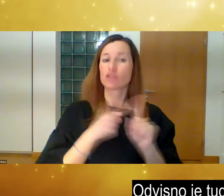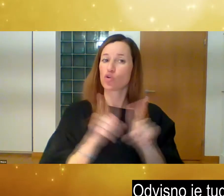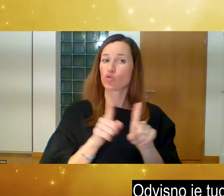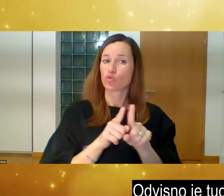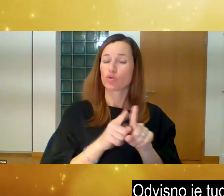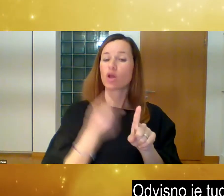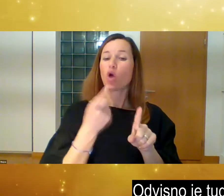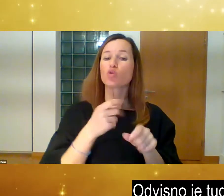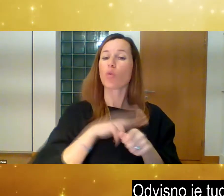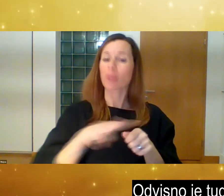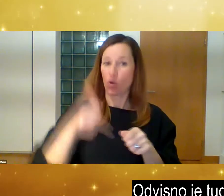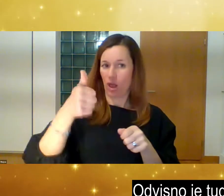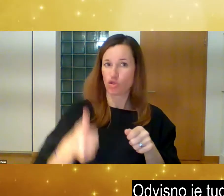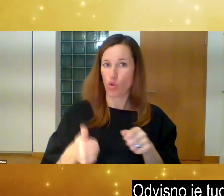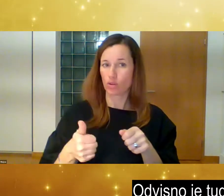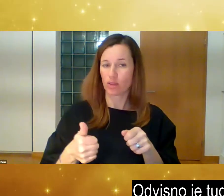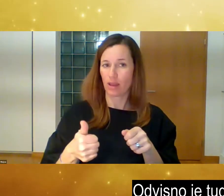od upravne enote.